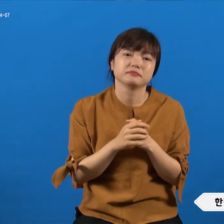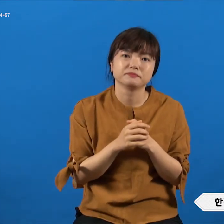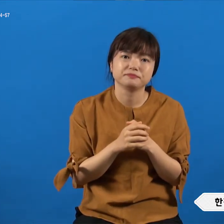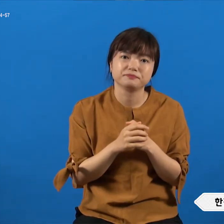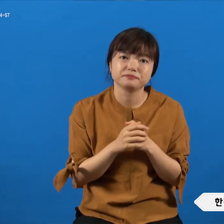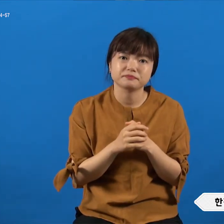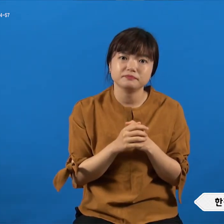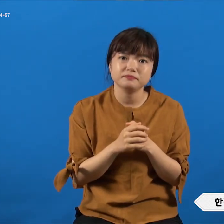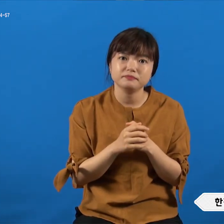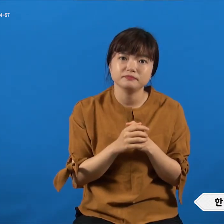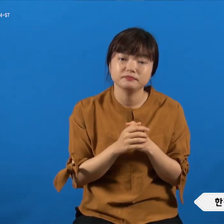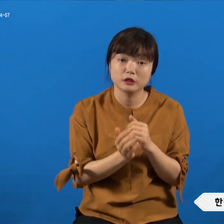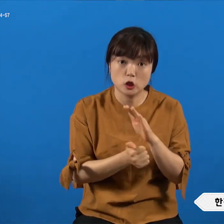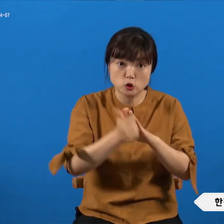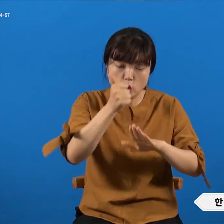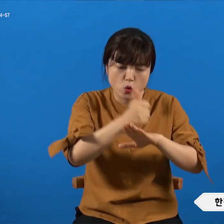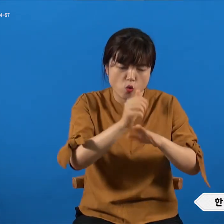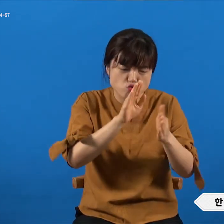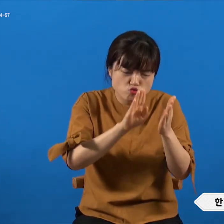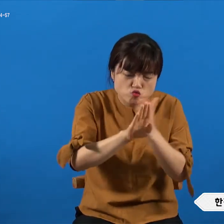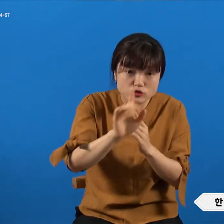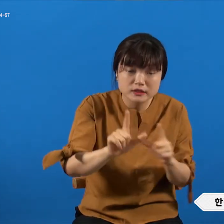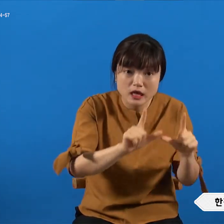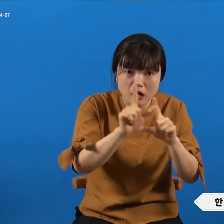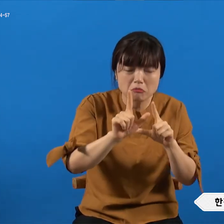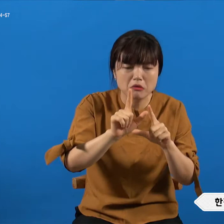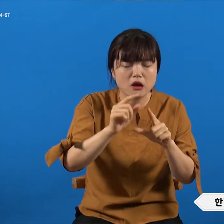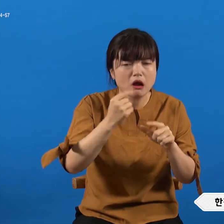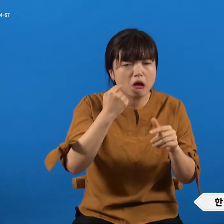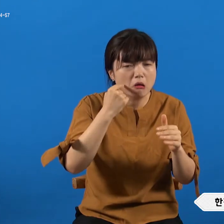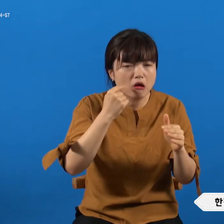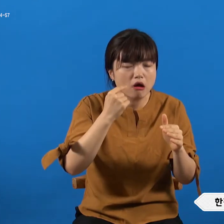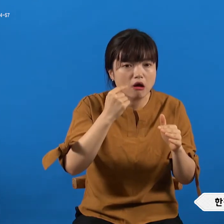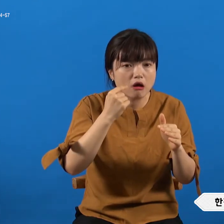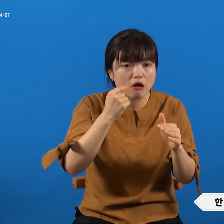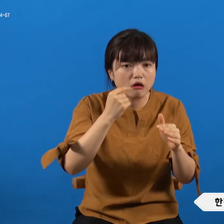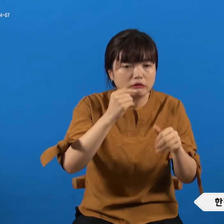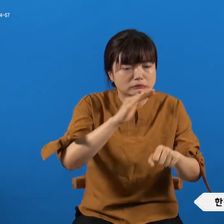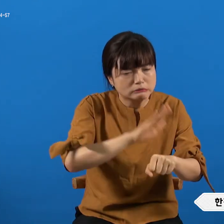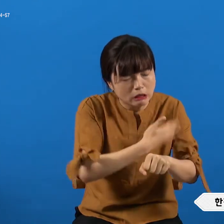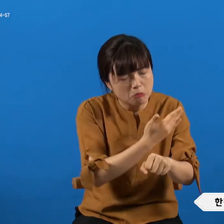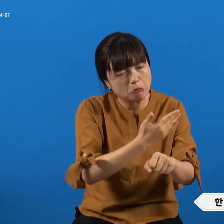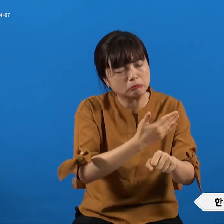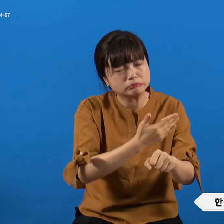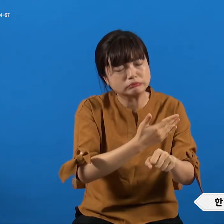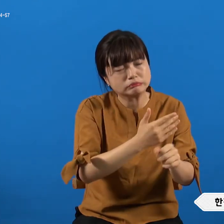계십니다. 성공 이후에 잘못되어 버리는 사람이 얼마나 많습니까?